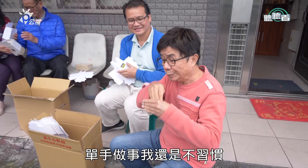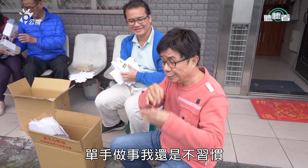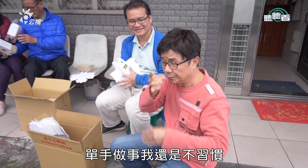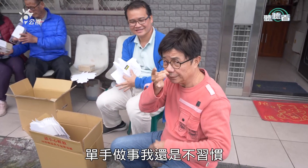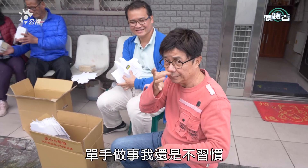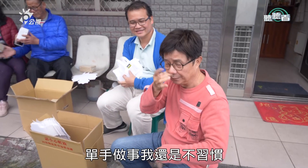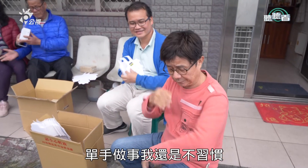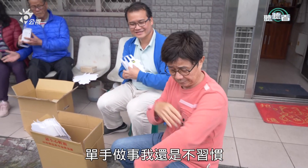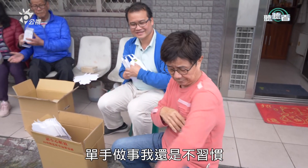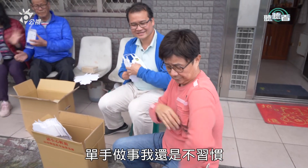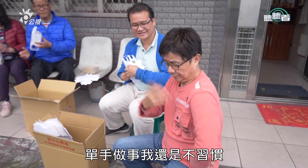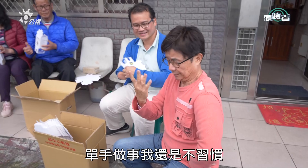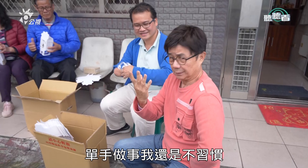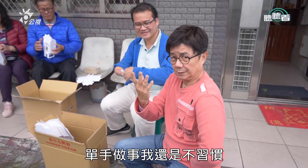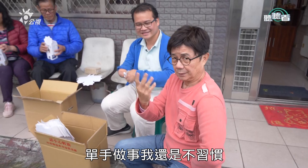事我还是不习惯。